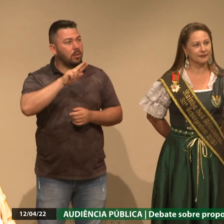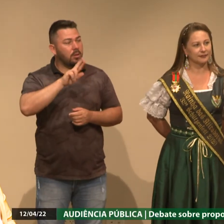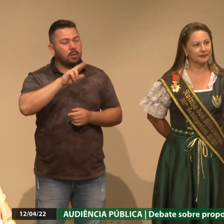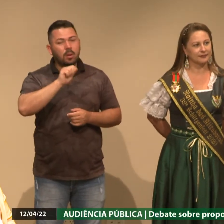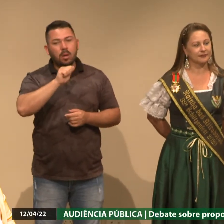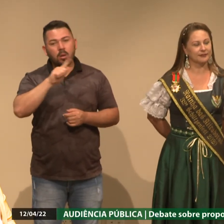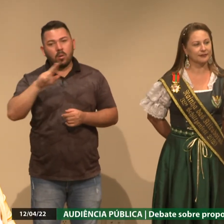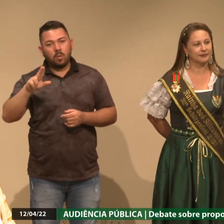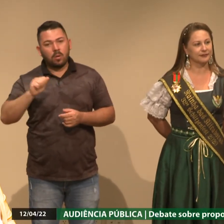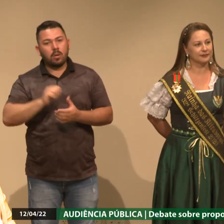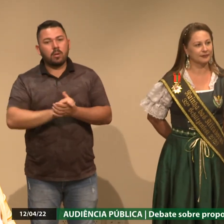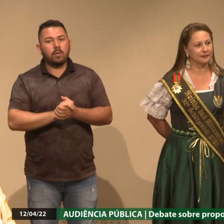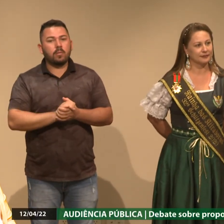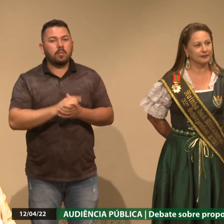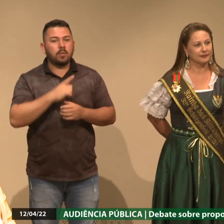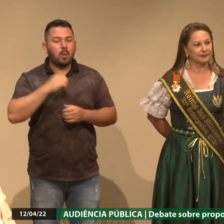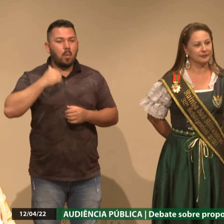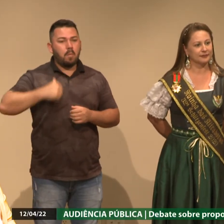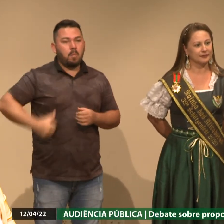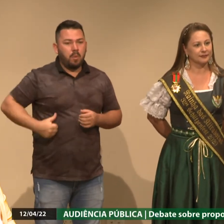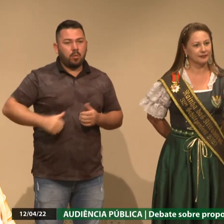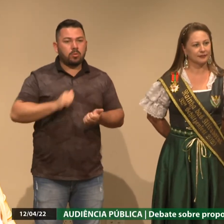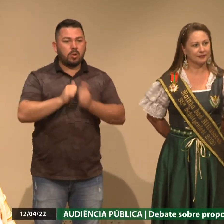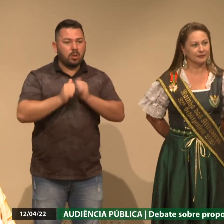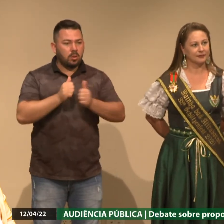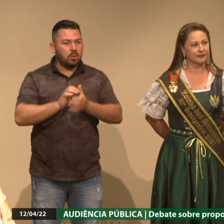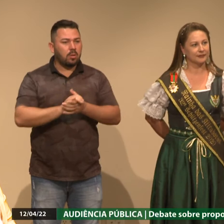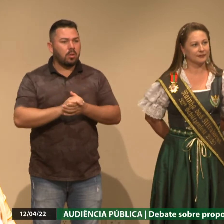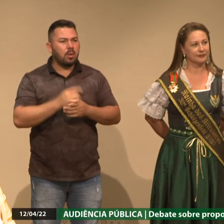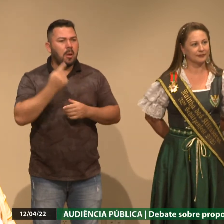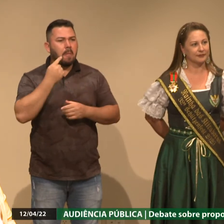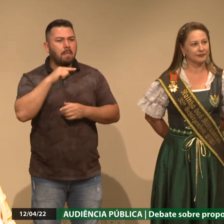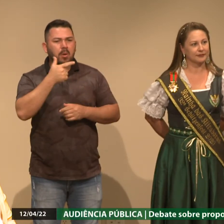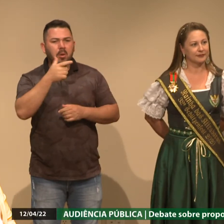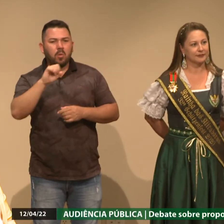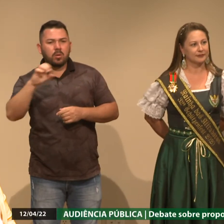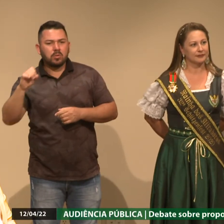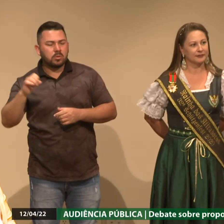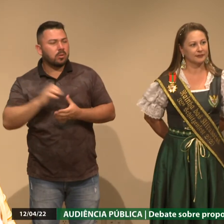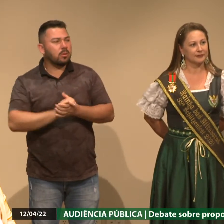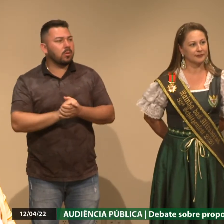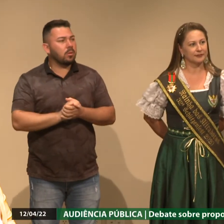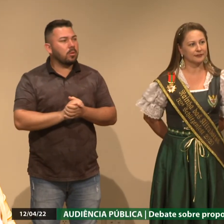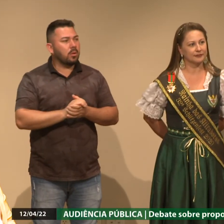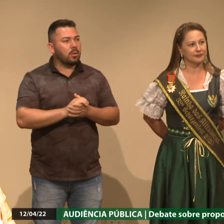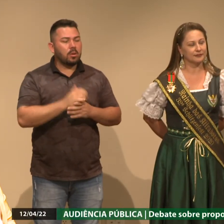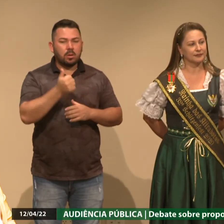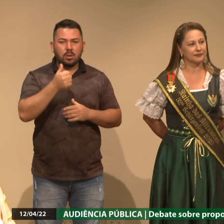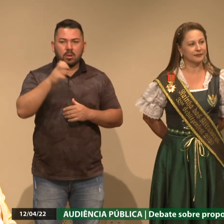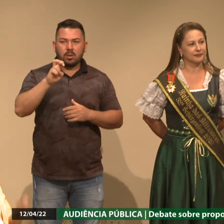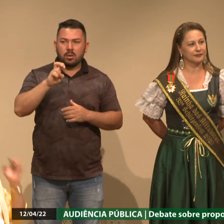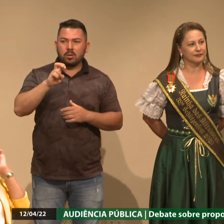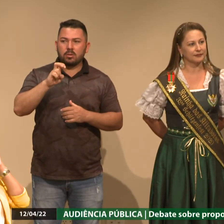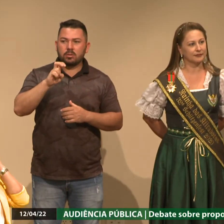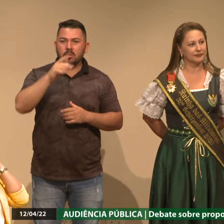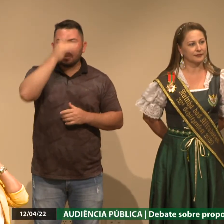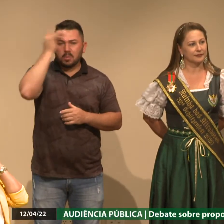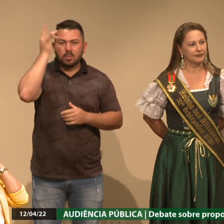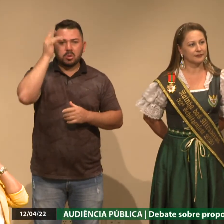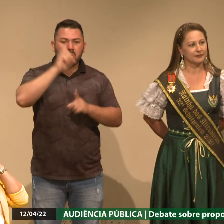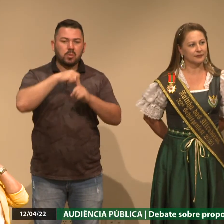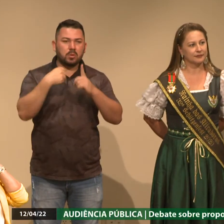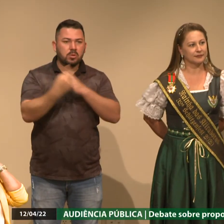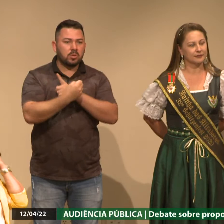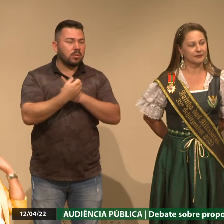bolsa atleta e eu acho que é 1.200 cada atleta atingindo 15 pessoas de cada sociedades